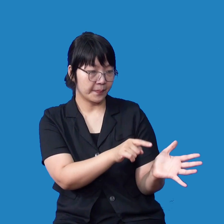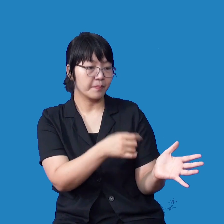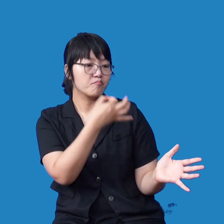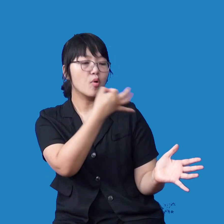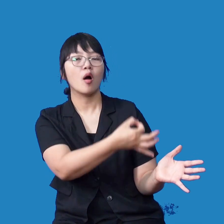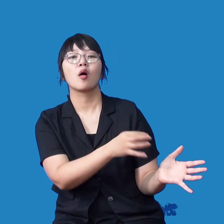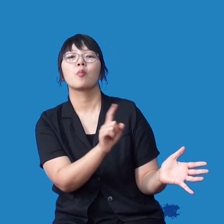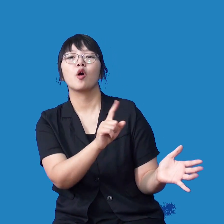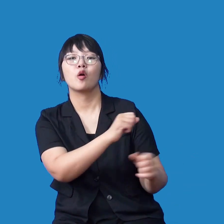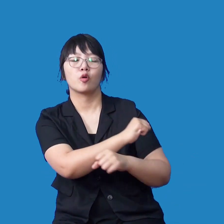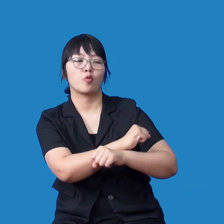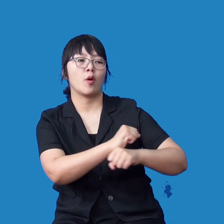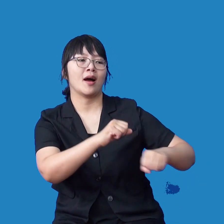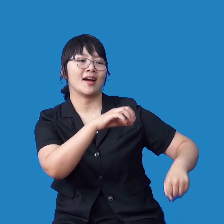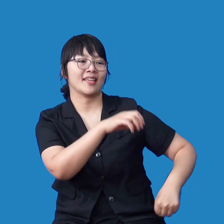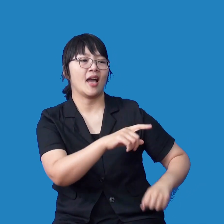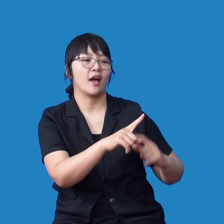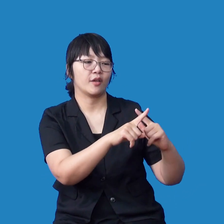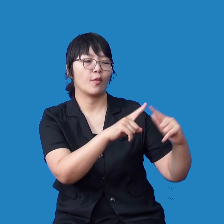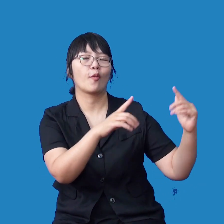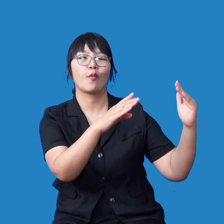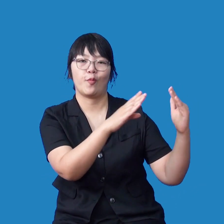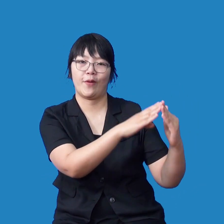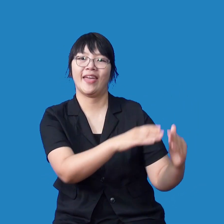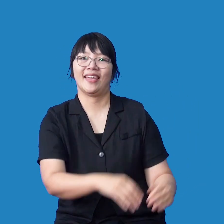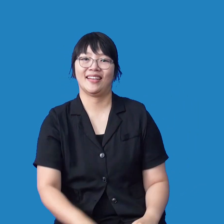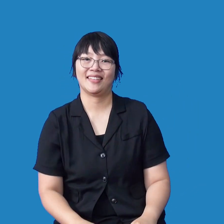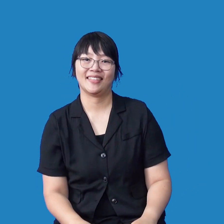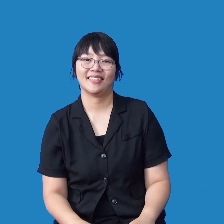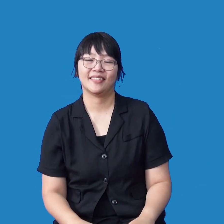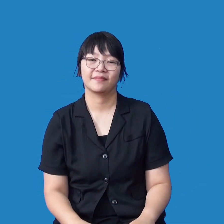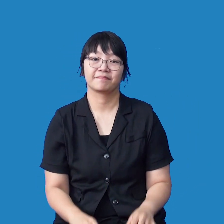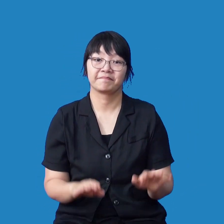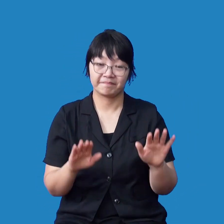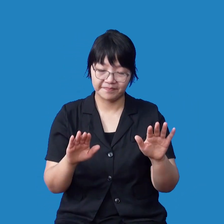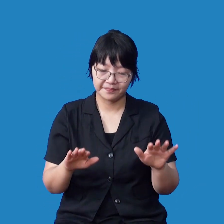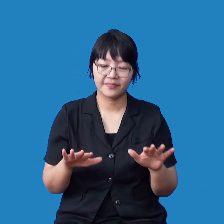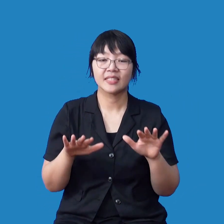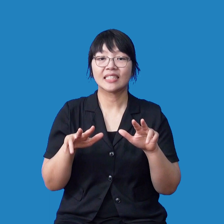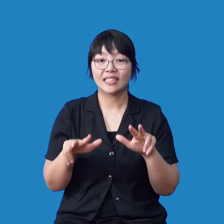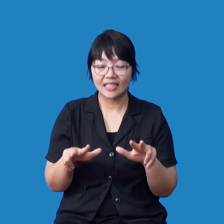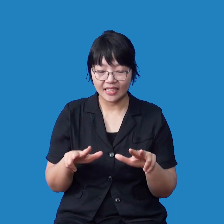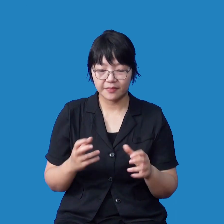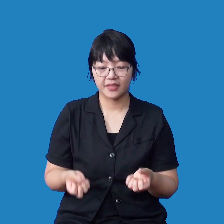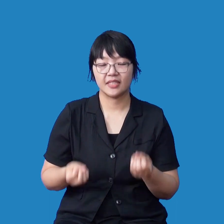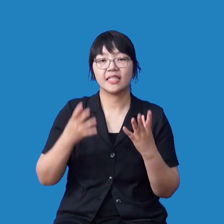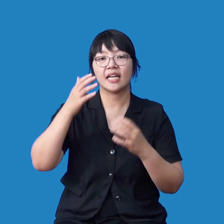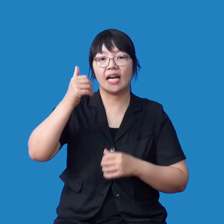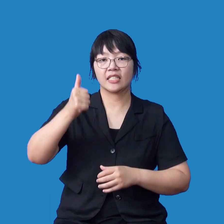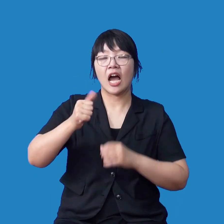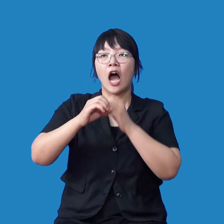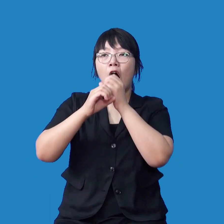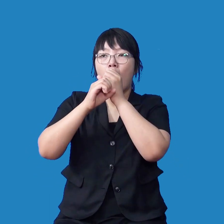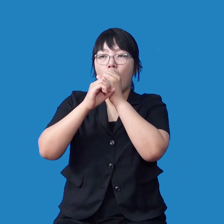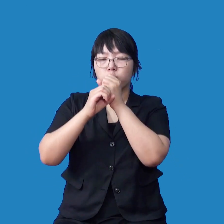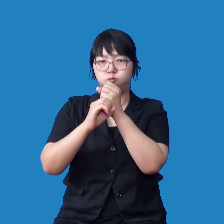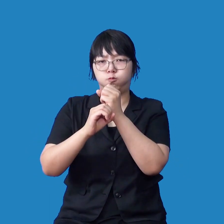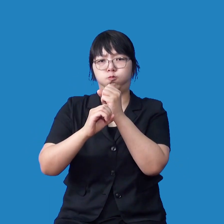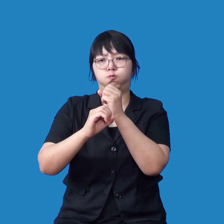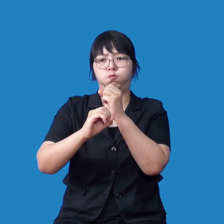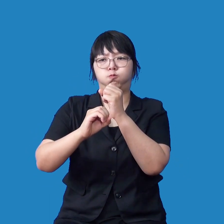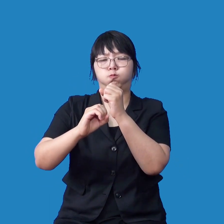불렀던 것입니다. 자, 지금 제사장이 불고 있는 나팔은 교회로